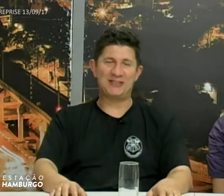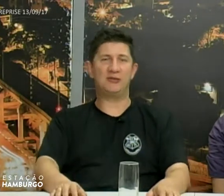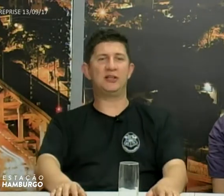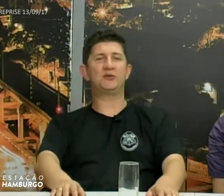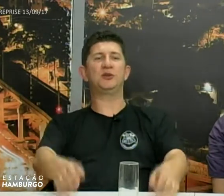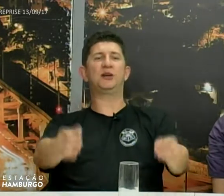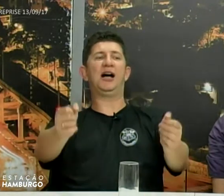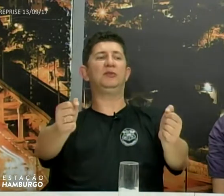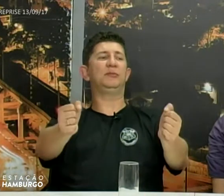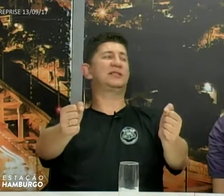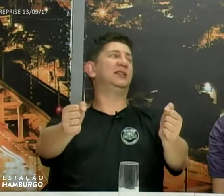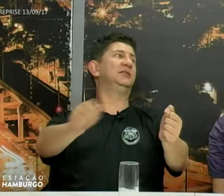Passava ali com o seu carro, passando